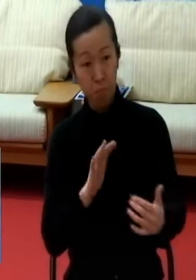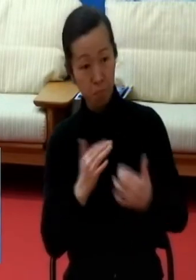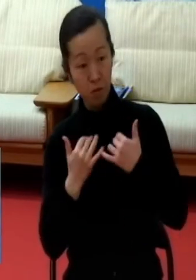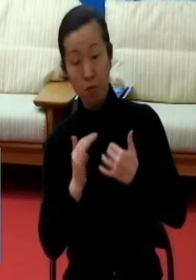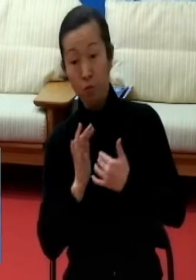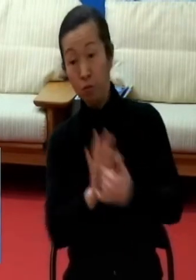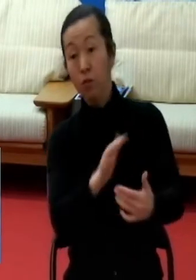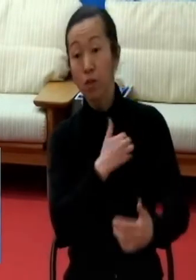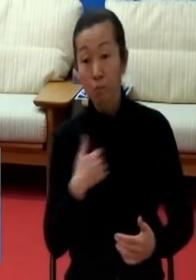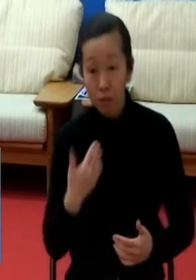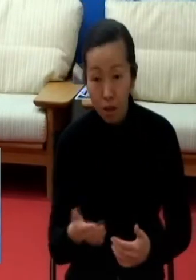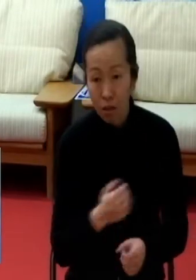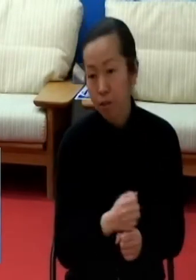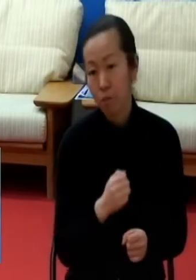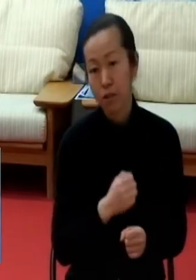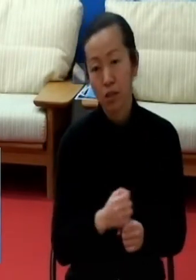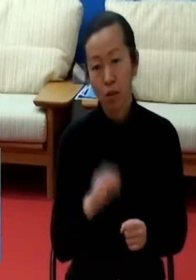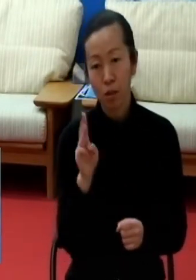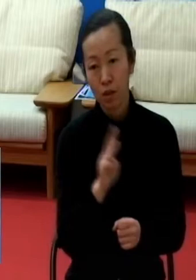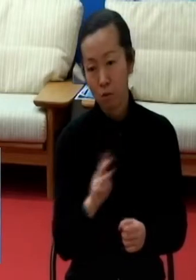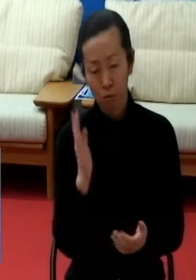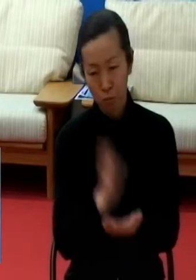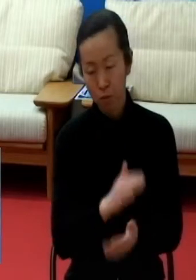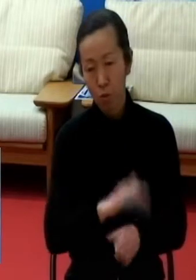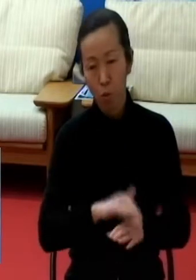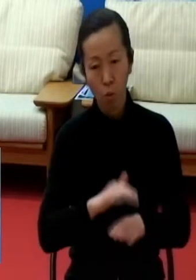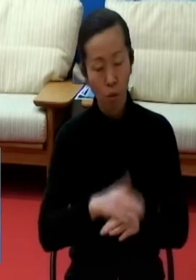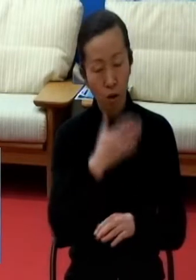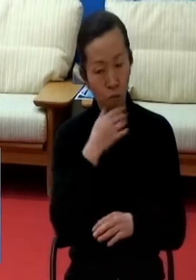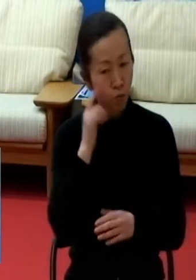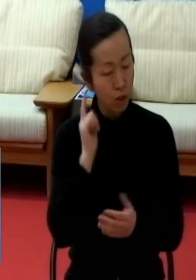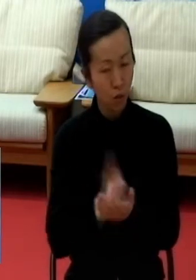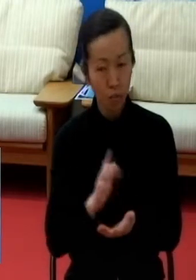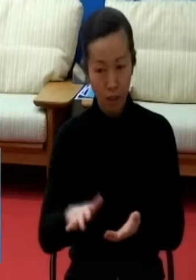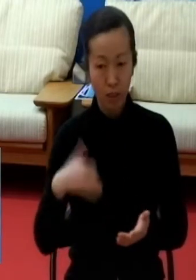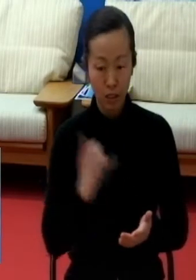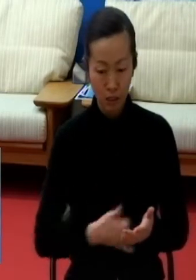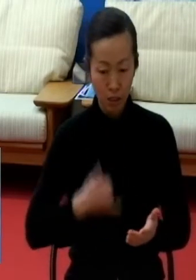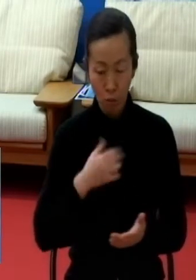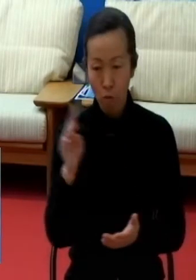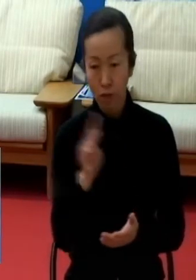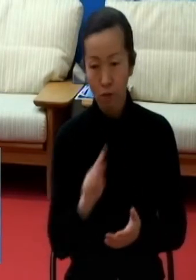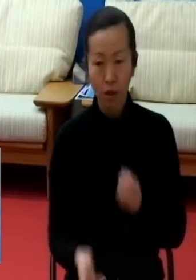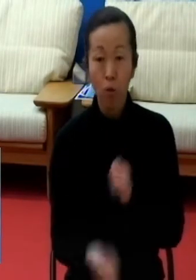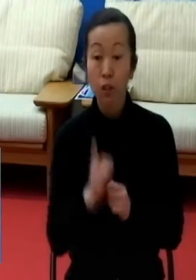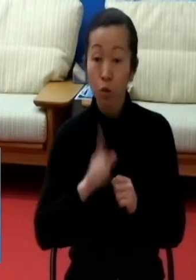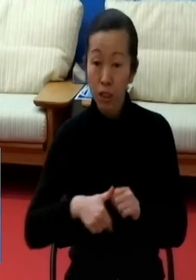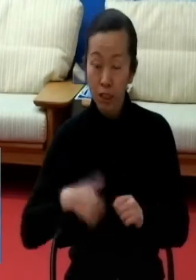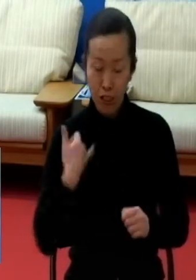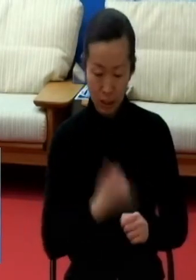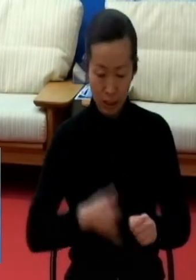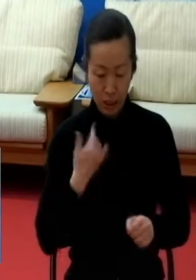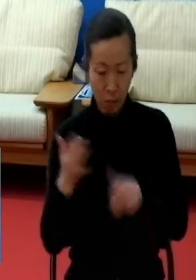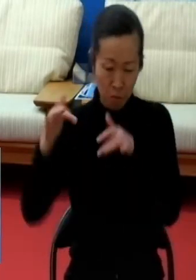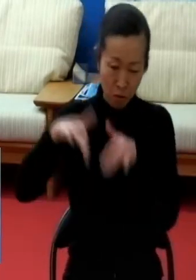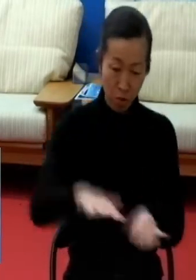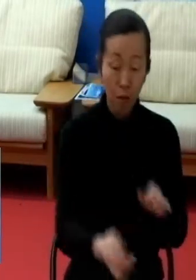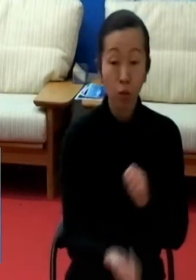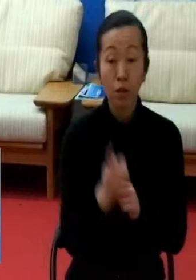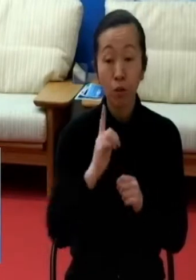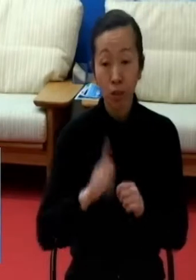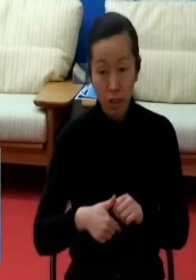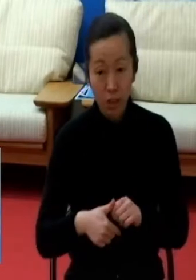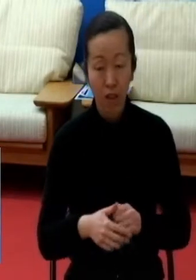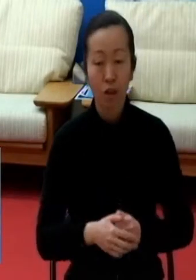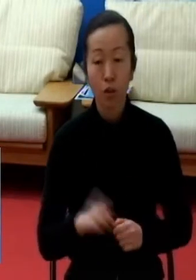音です。 인생이 문제가 왔을 때, 人生の問題が生じた時、 예, 인생의 홍수가 왔을 때, 人生の洪水が来た時、 그것을 해결하는